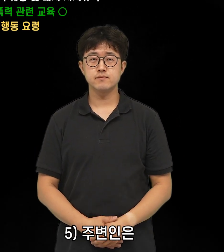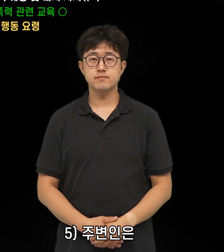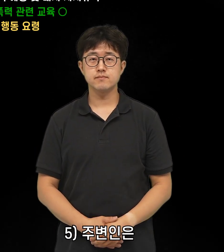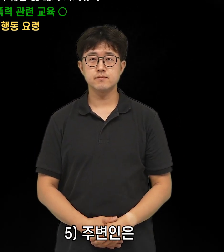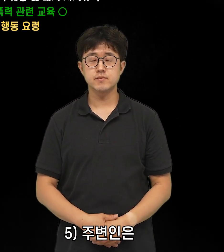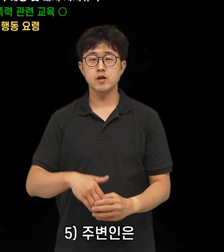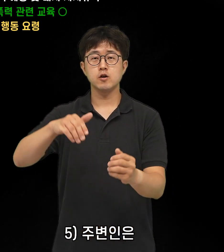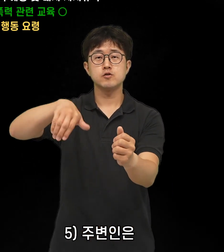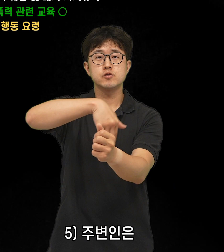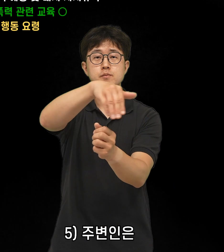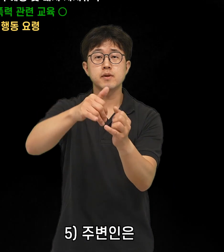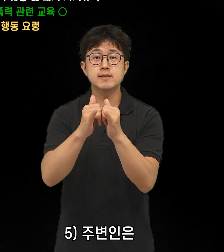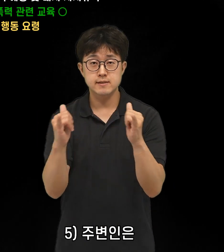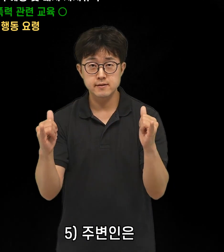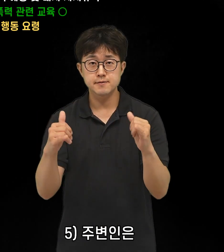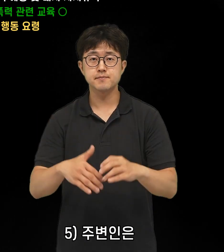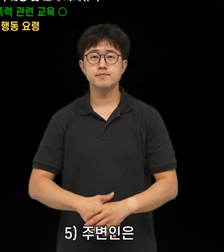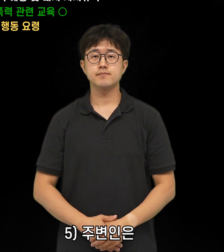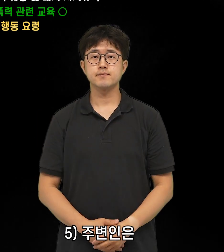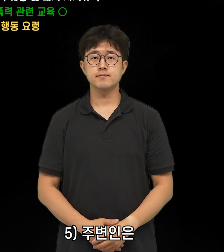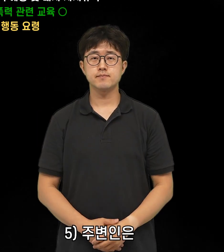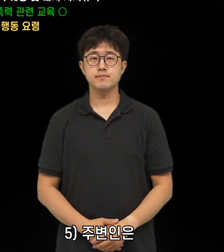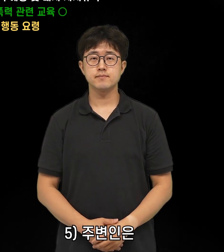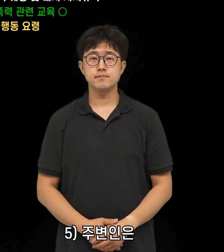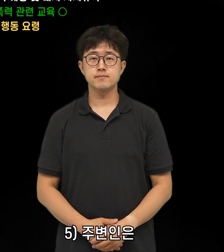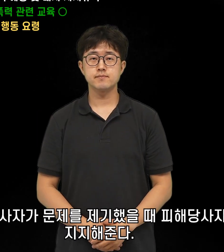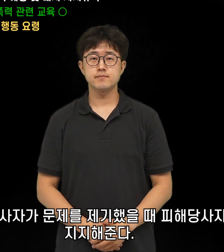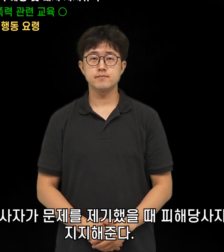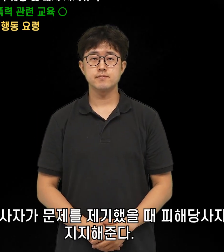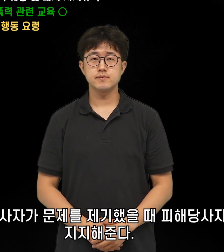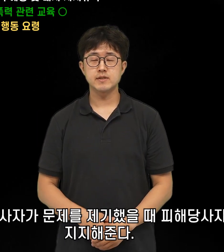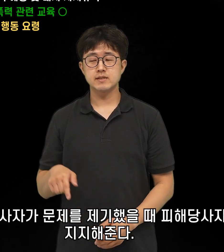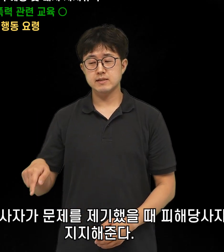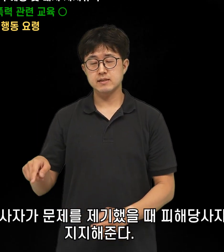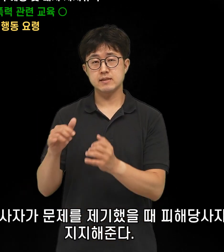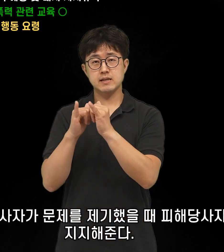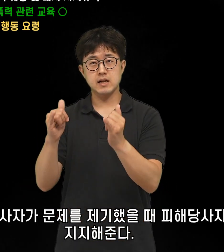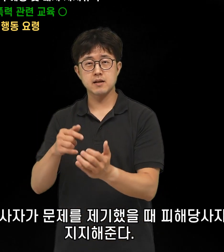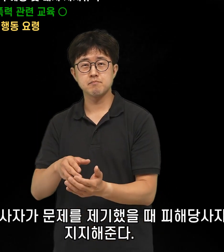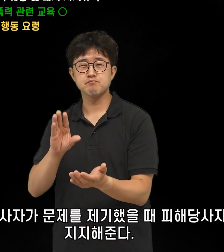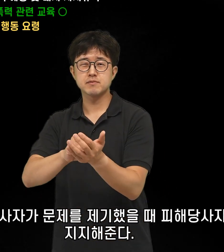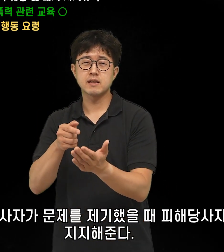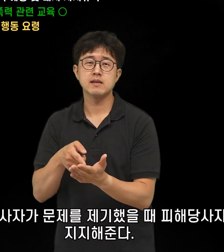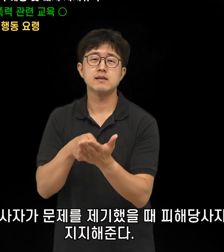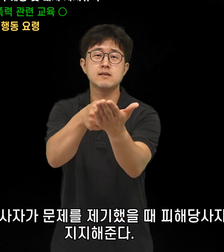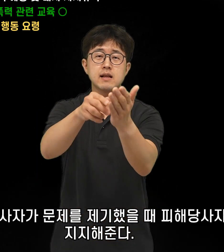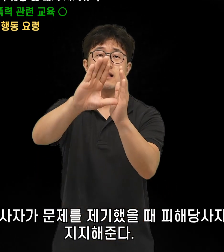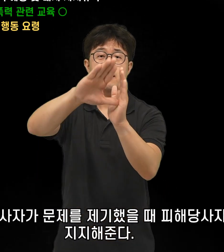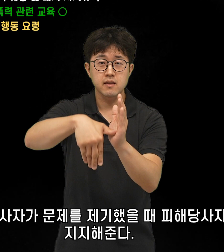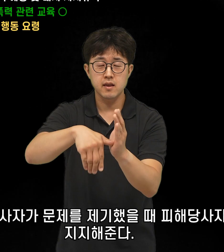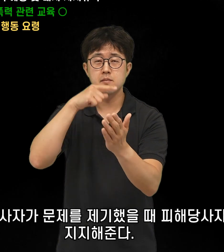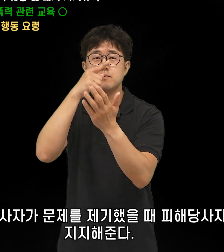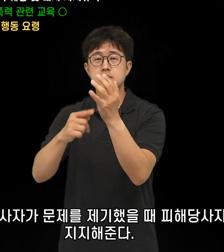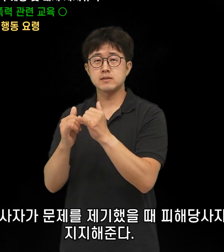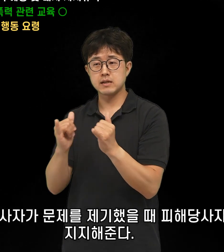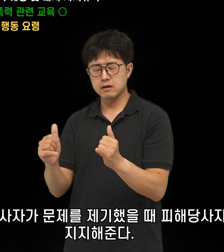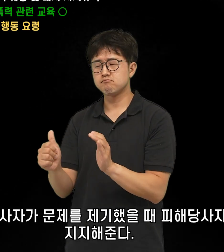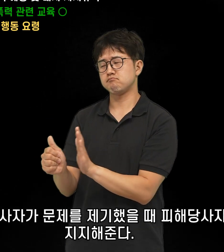5. 주변인은 피해 당사자가 문제를 제기했을 때 피해